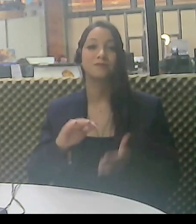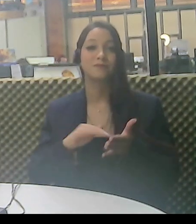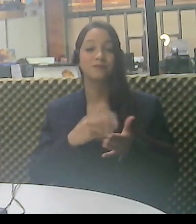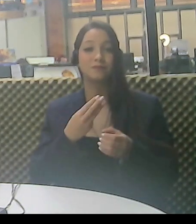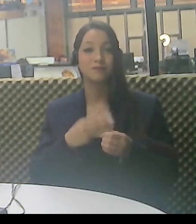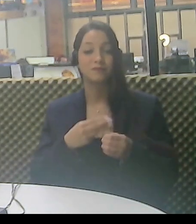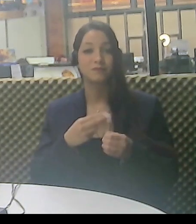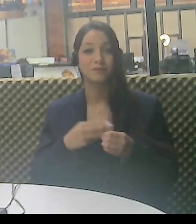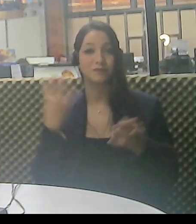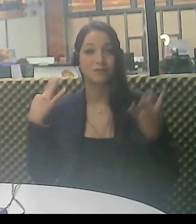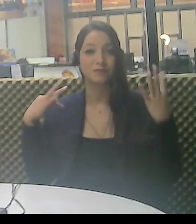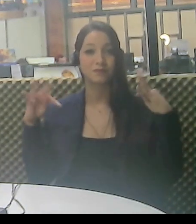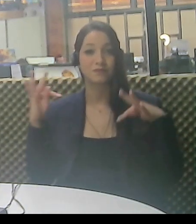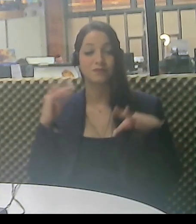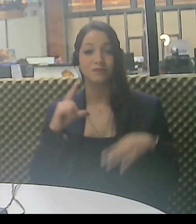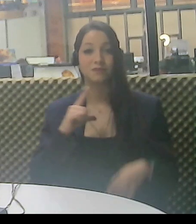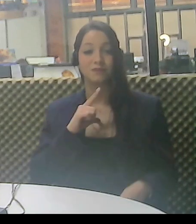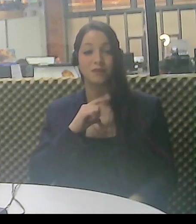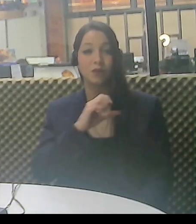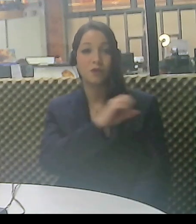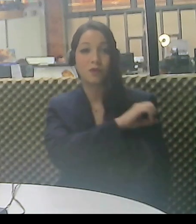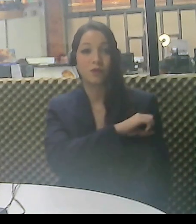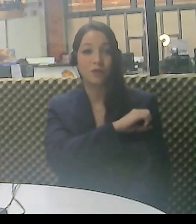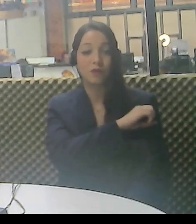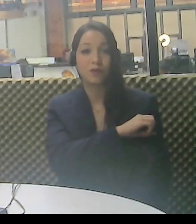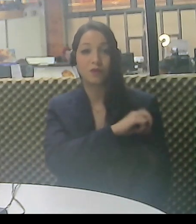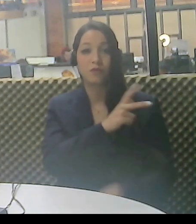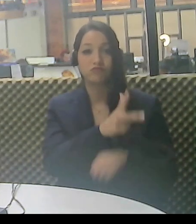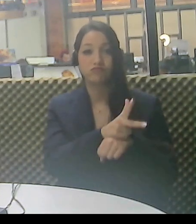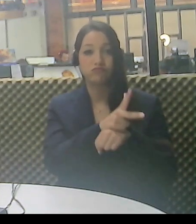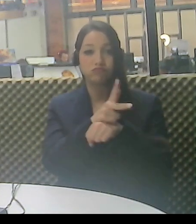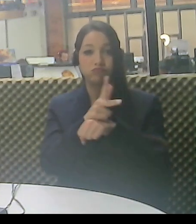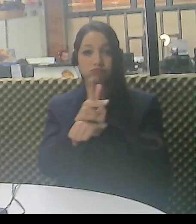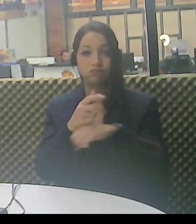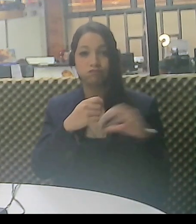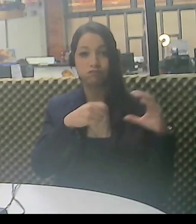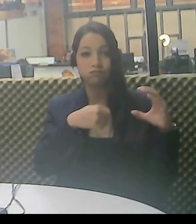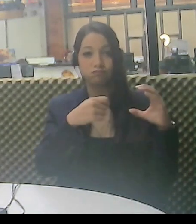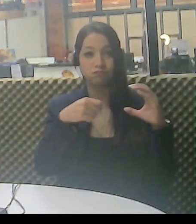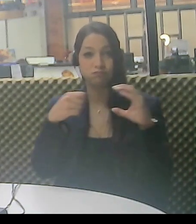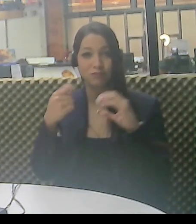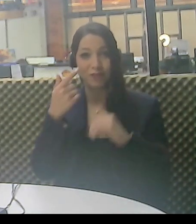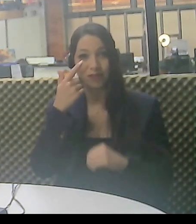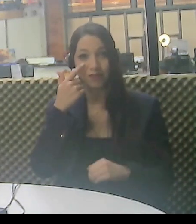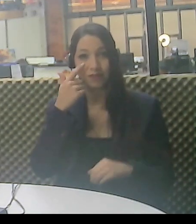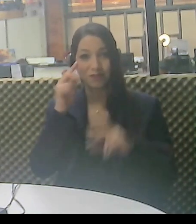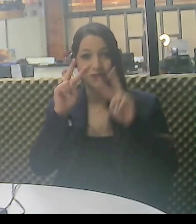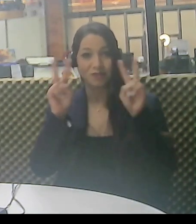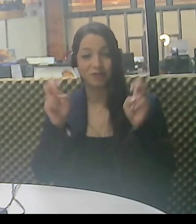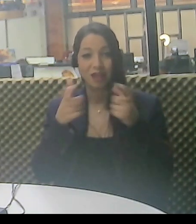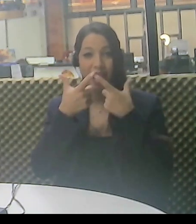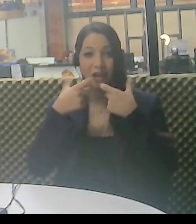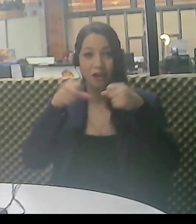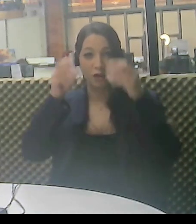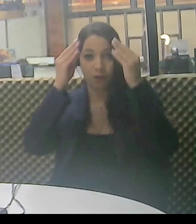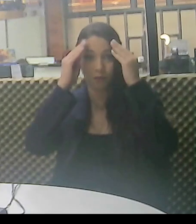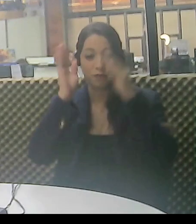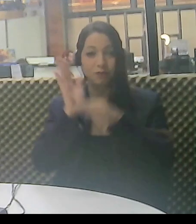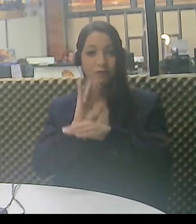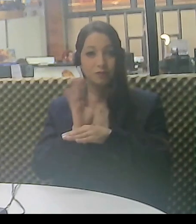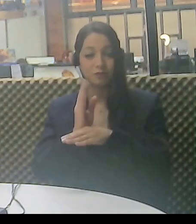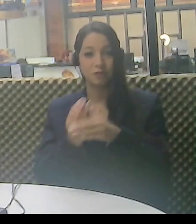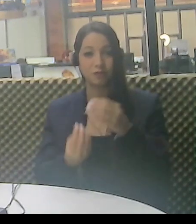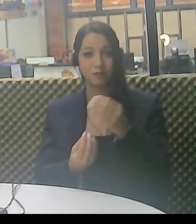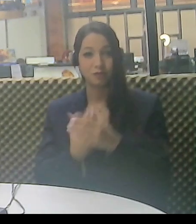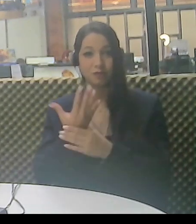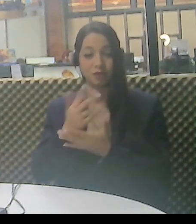Municipal de Cultura e Turismo vai oferecer oficinas de produção de audiovisual. Confira comigo os temas Linguagem do Cinema,